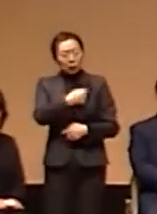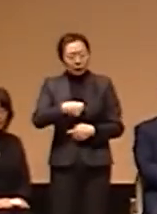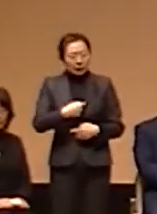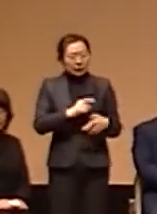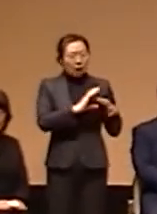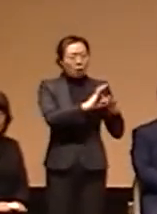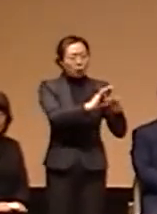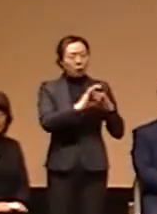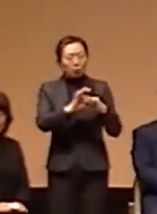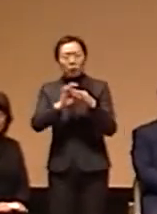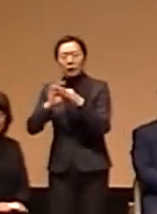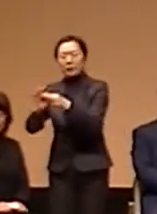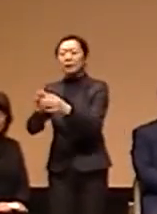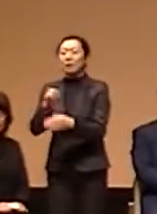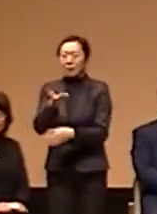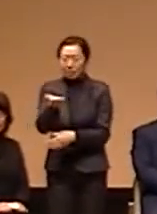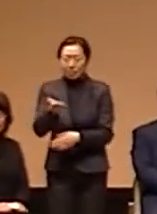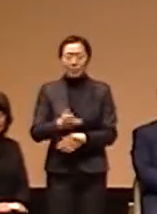か。